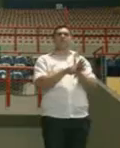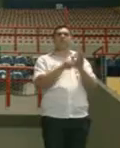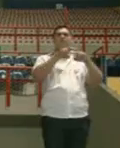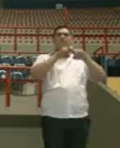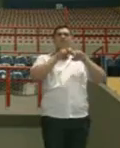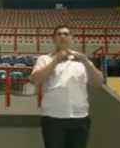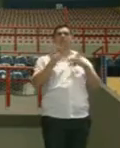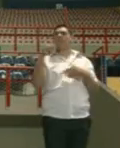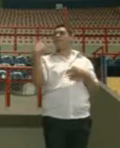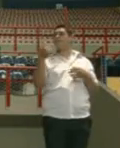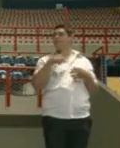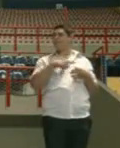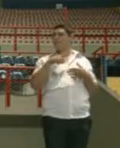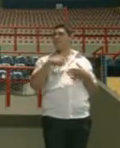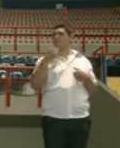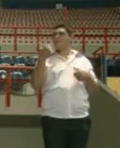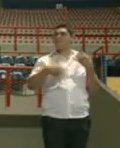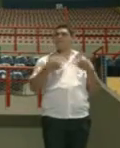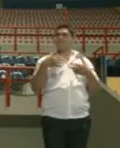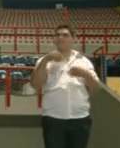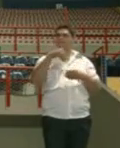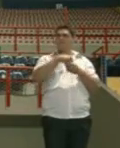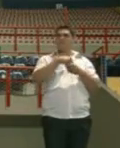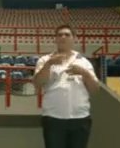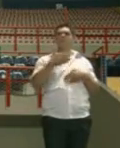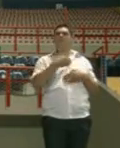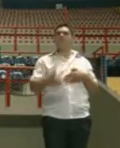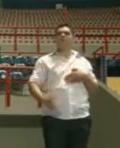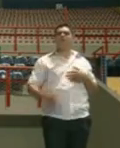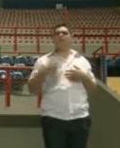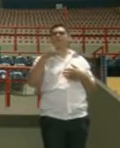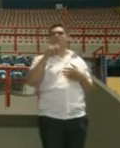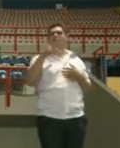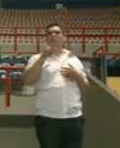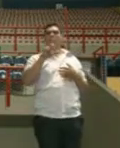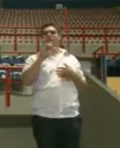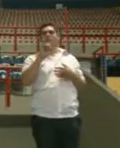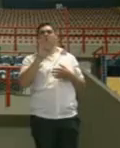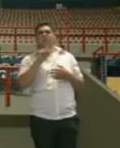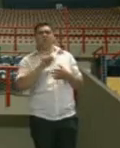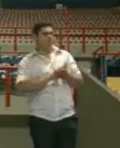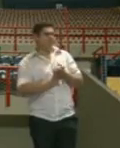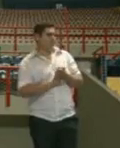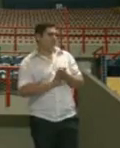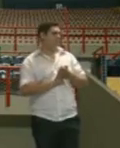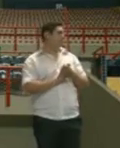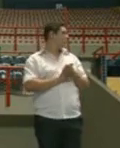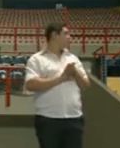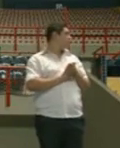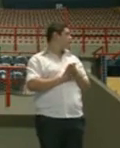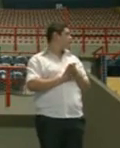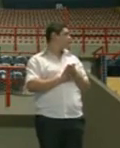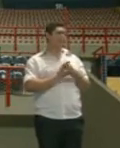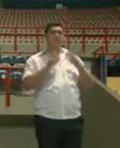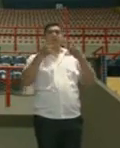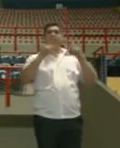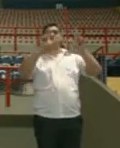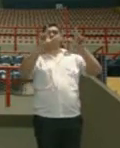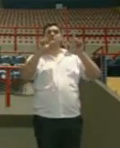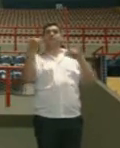tanto que nós vamos chamá-lo, né, de governo populista. Gente, a imagem do cara é tão